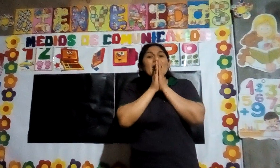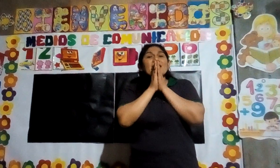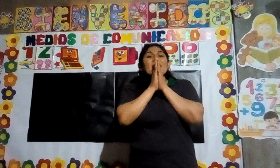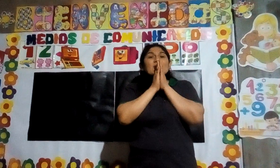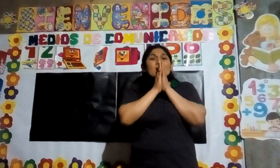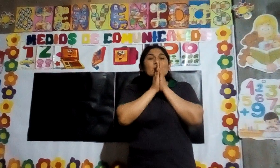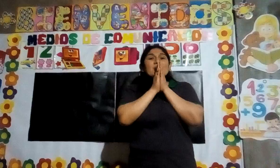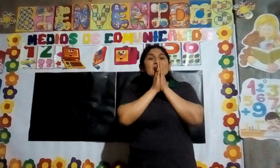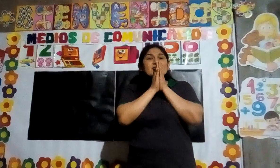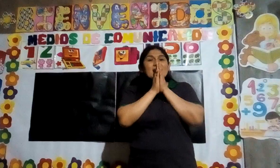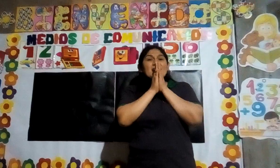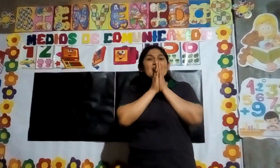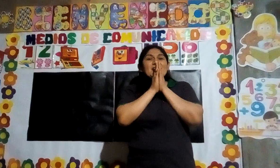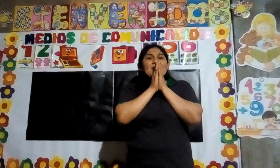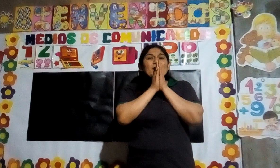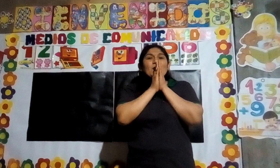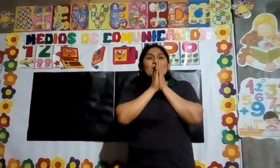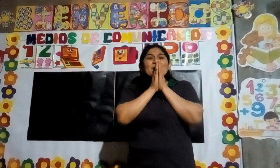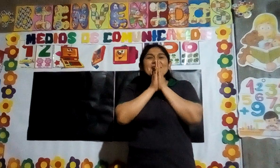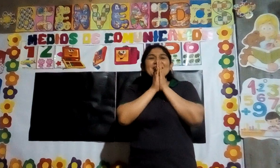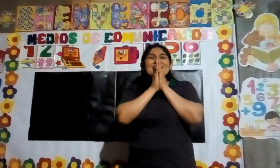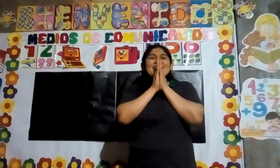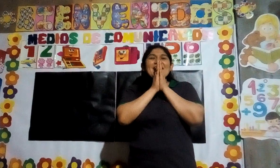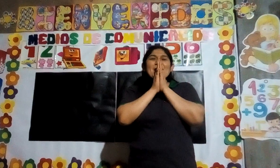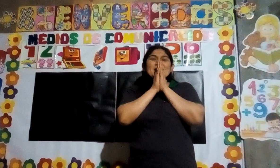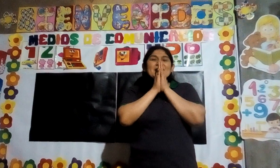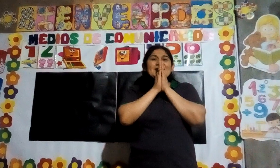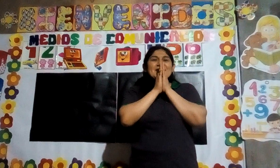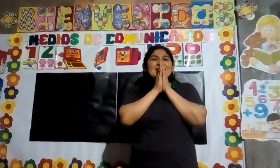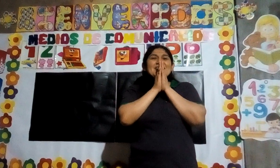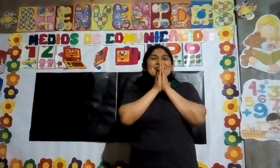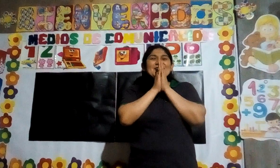para conversar con mi amiguito